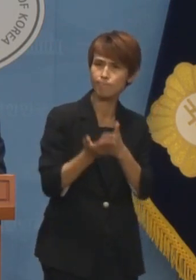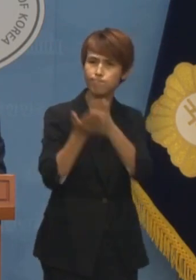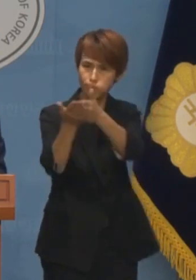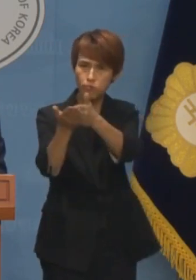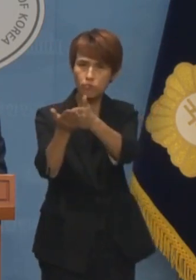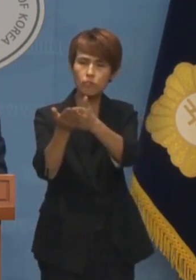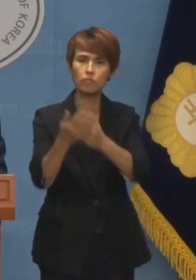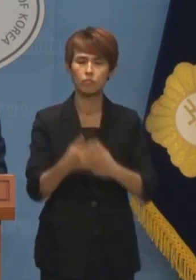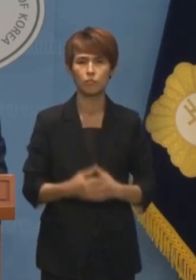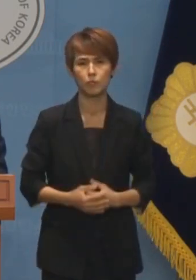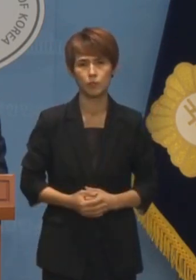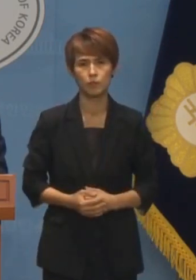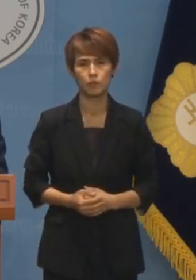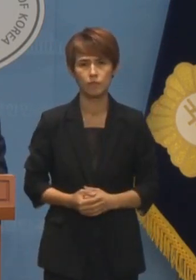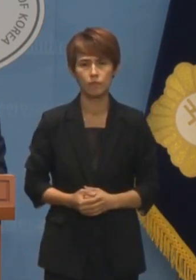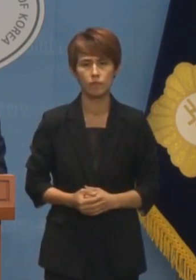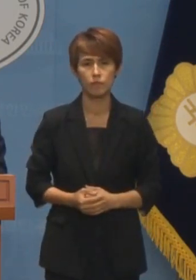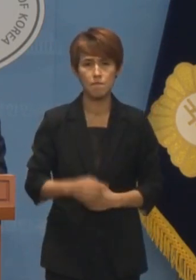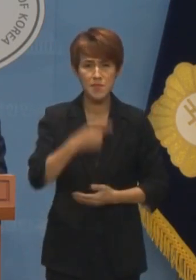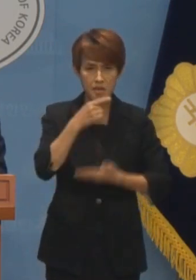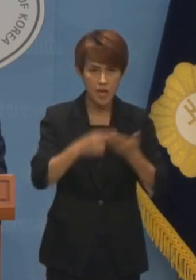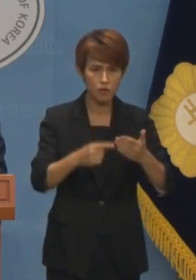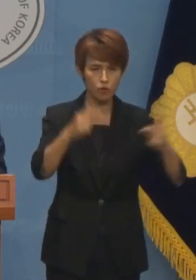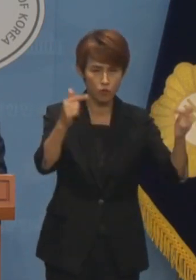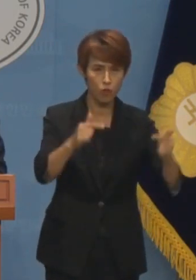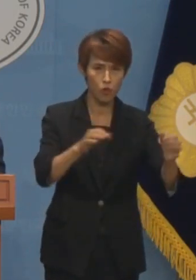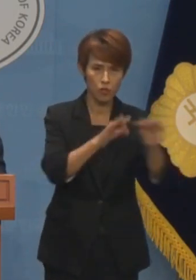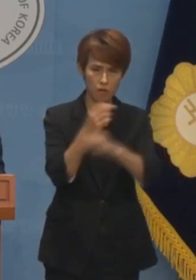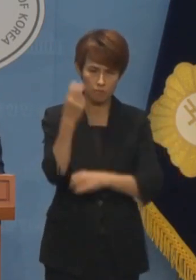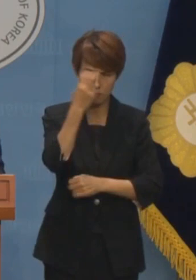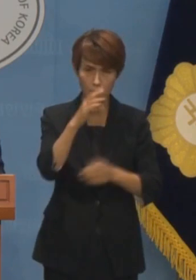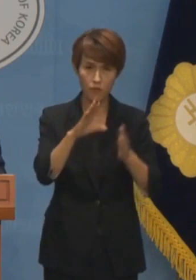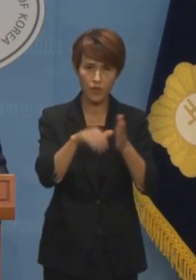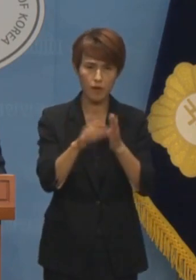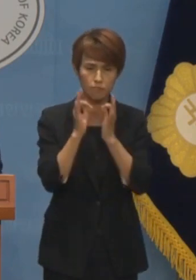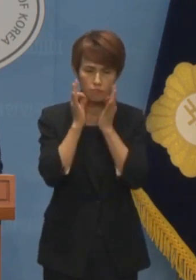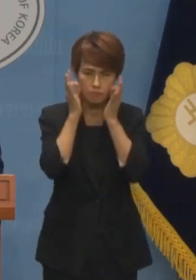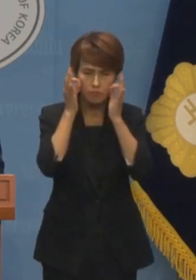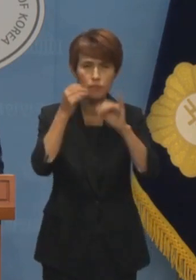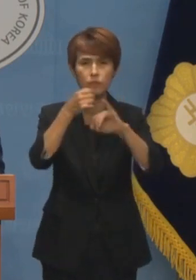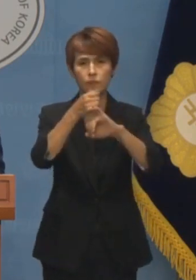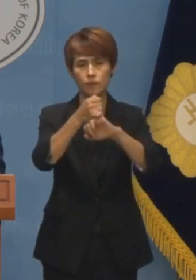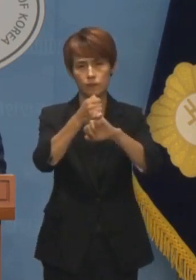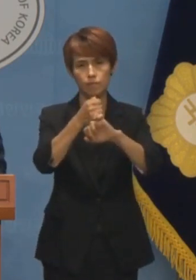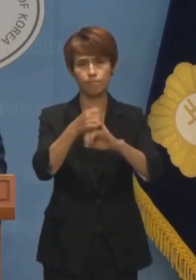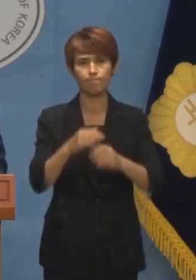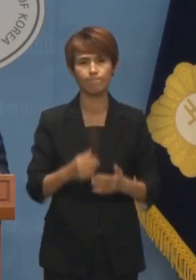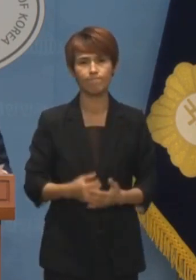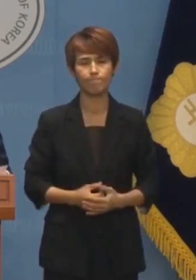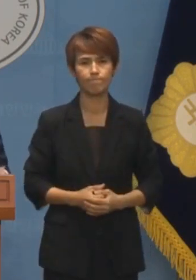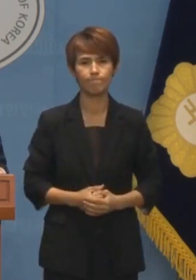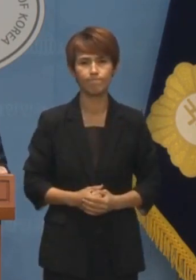대책을 촉구할 것입니다. 피해를 줄이고 경제를 살피는데 전력을 기울이겠습니다.